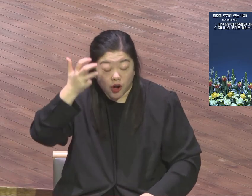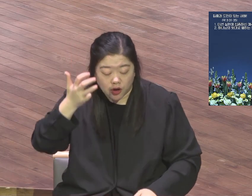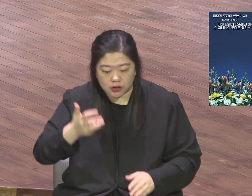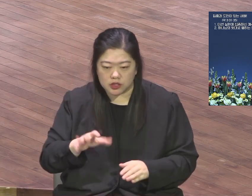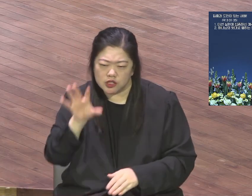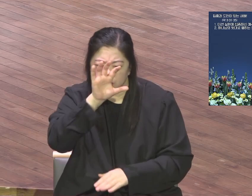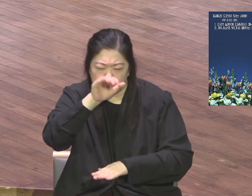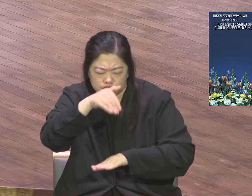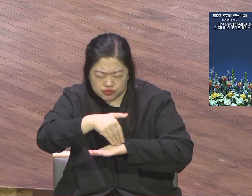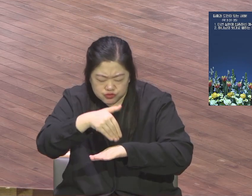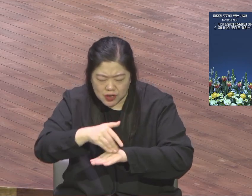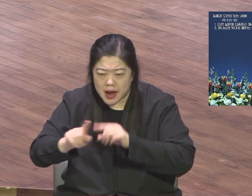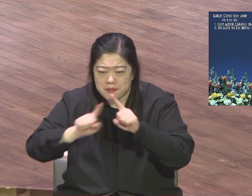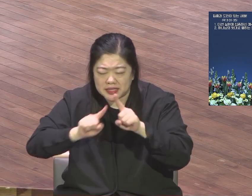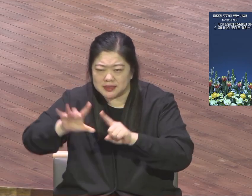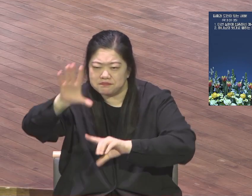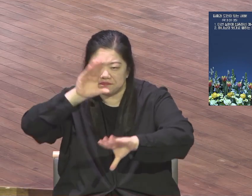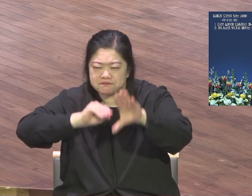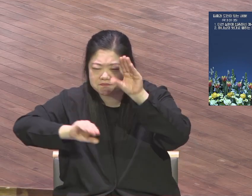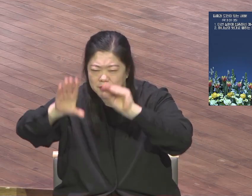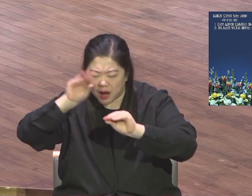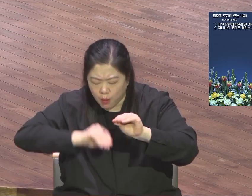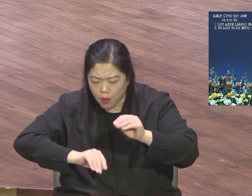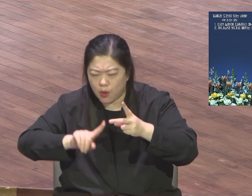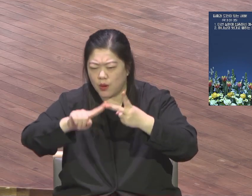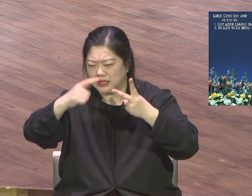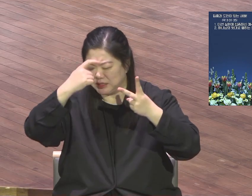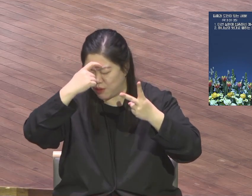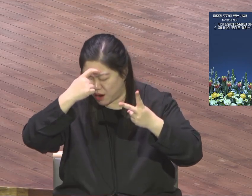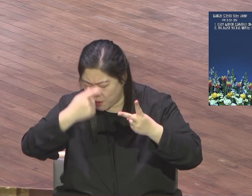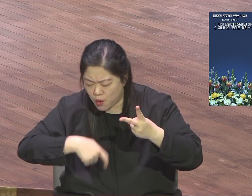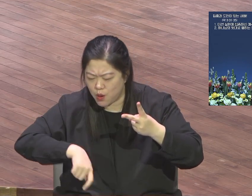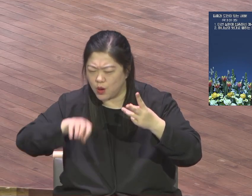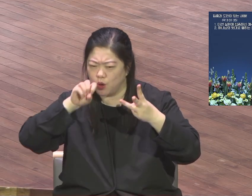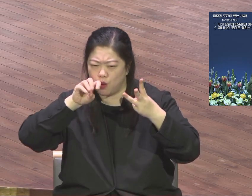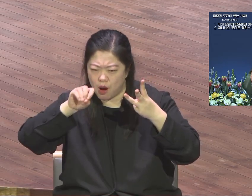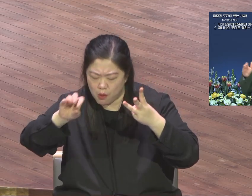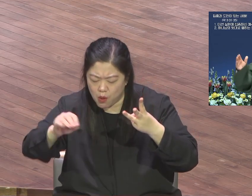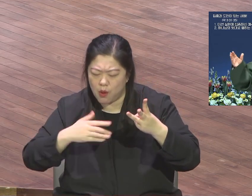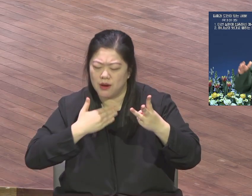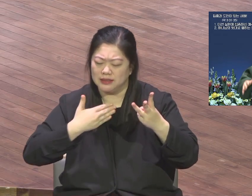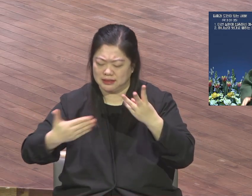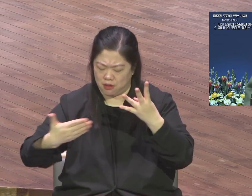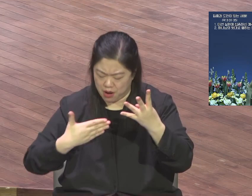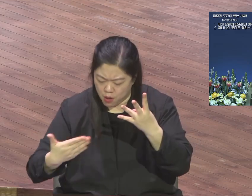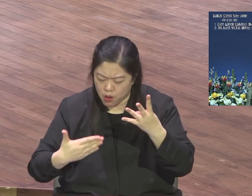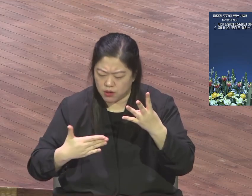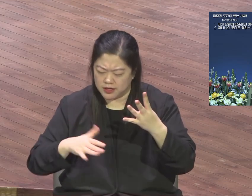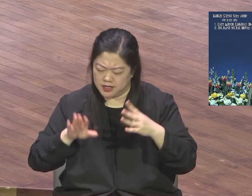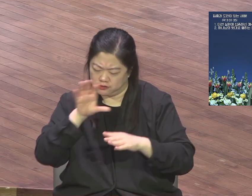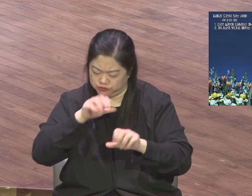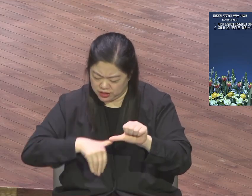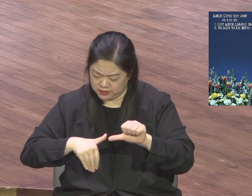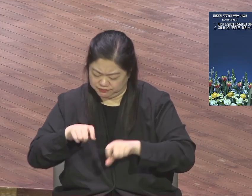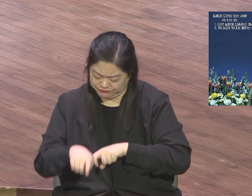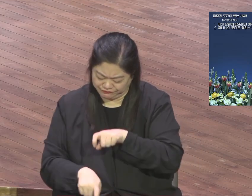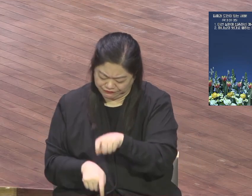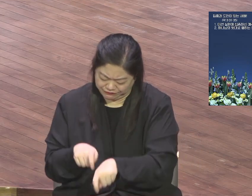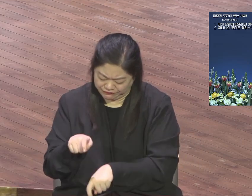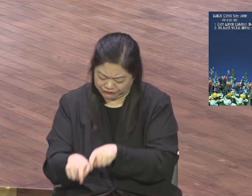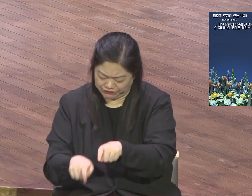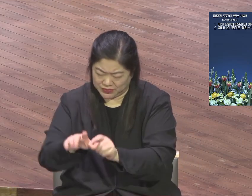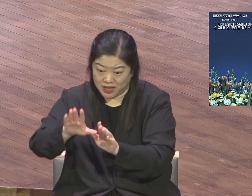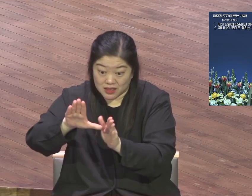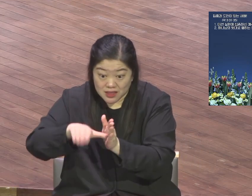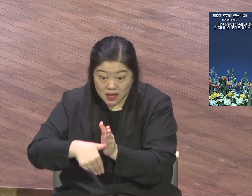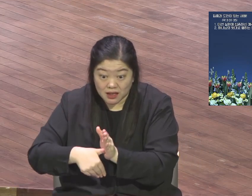따라서 하나씩 하나씩 실행해 나가면서 응답을 체험하면서 자라는 것입니다. 뭐냐